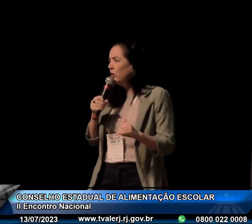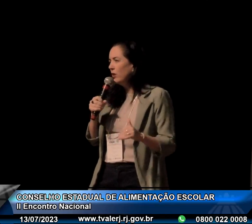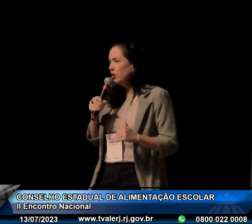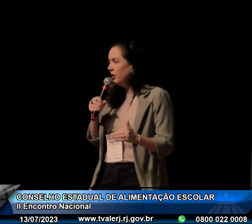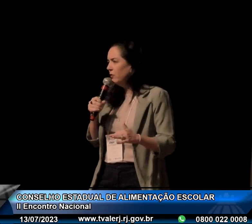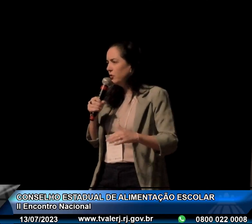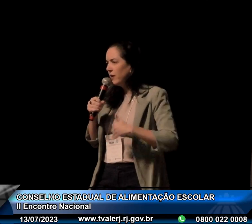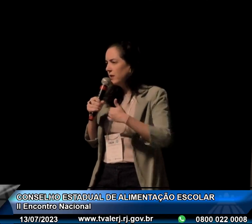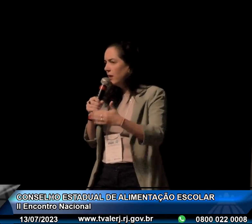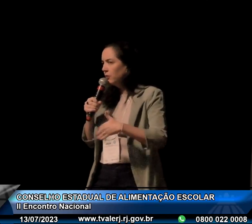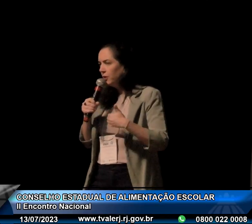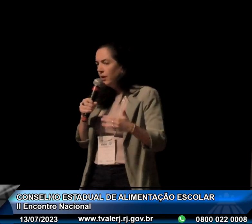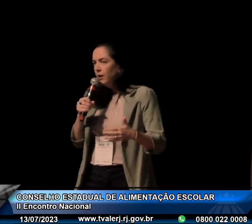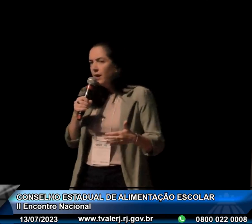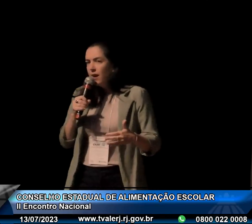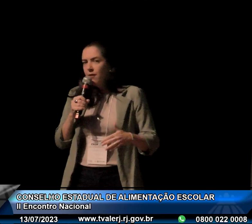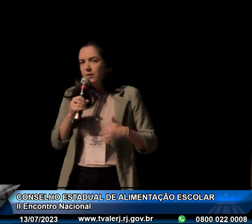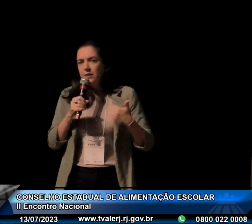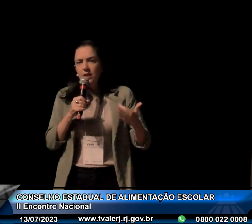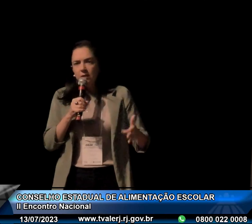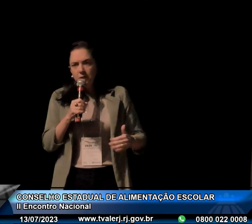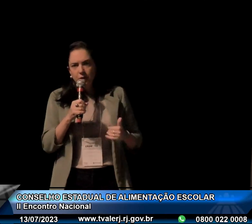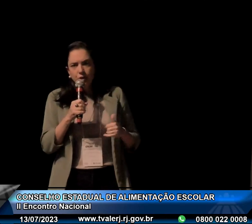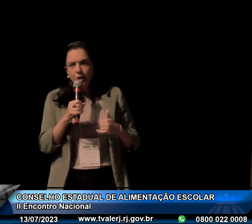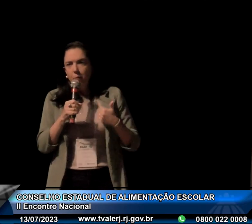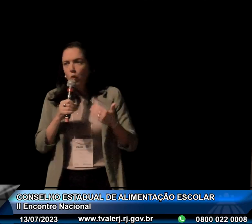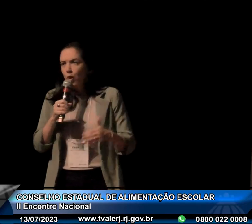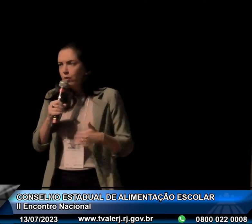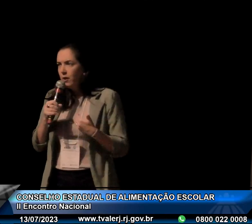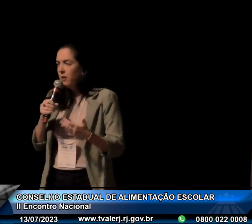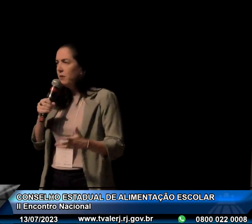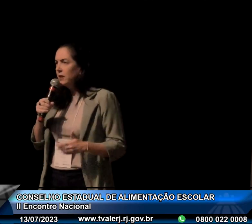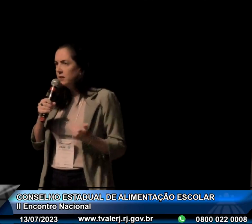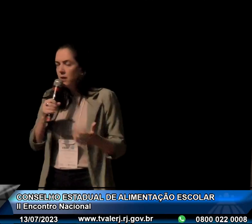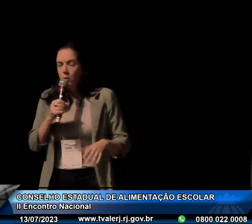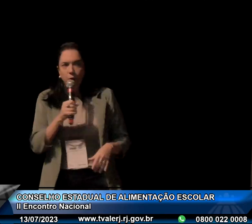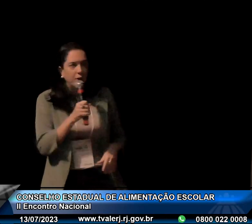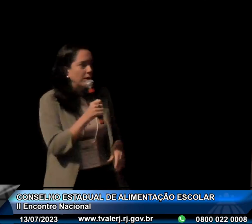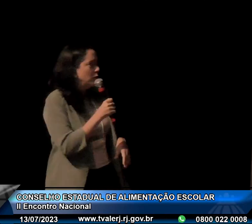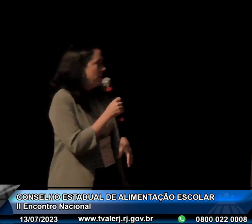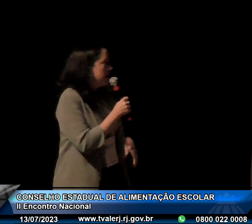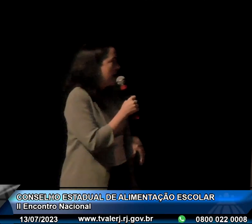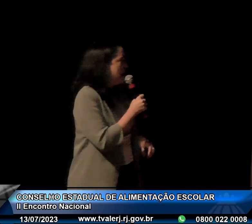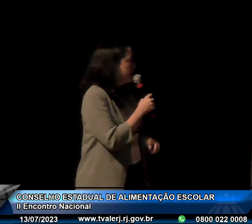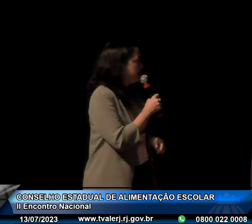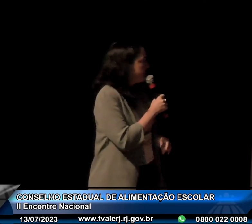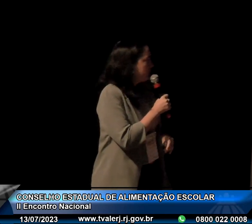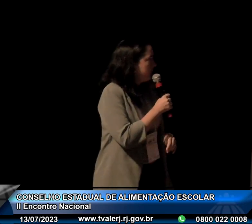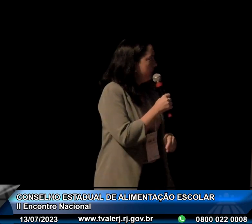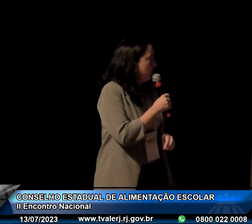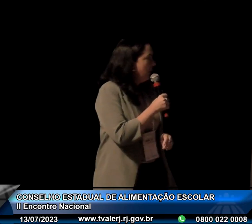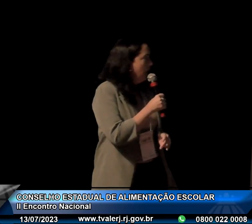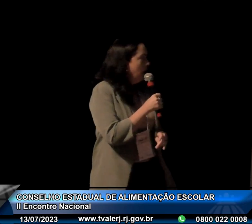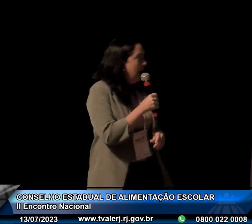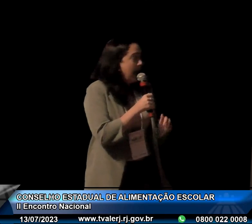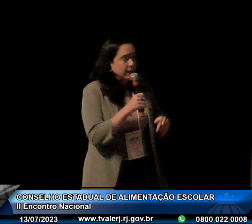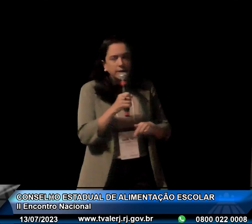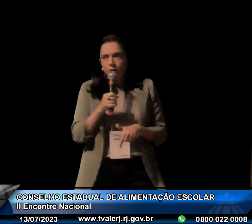país muito ativos fazendo visitas de apoio a implementação do Pinai